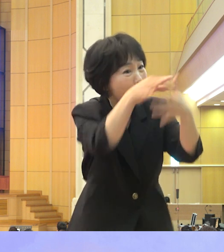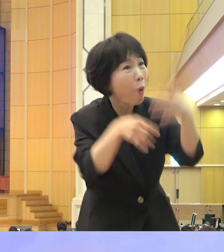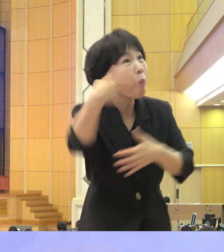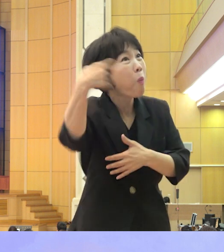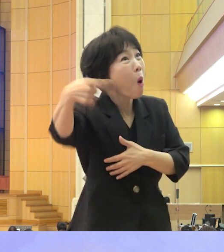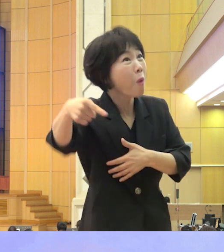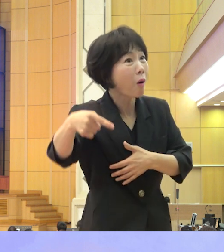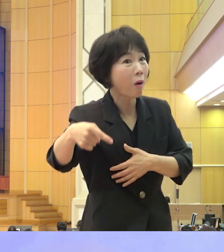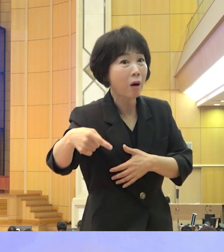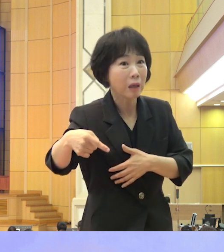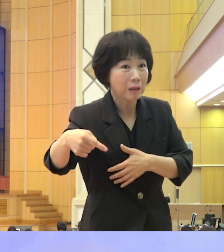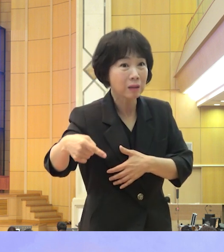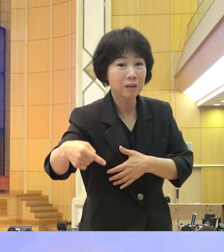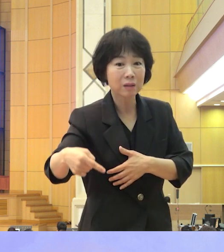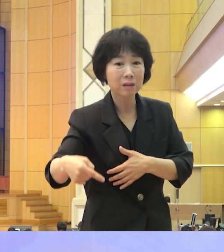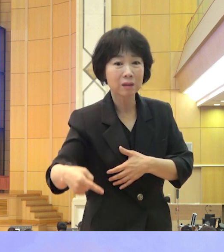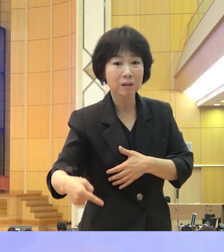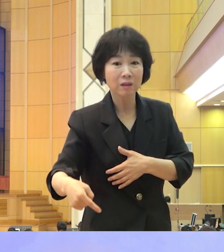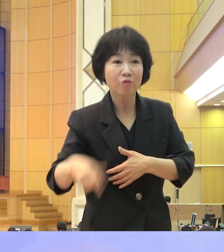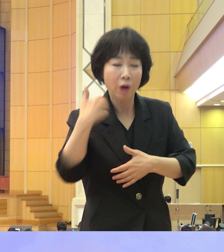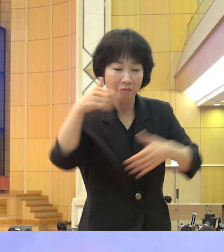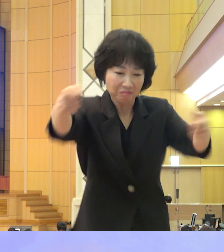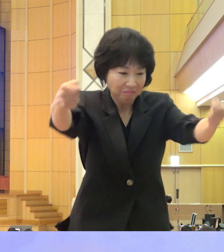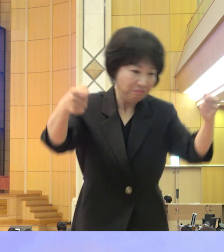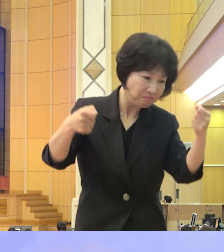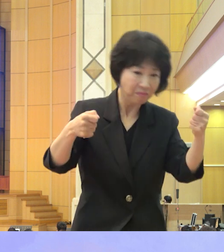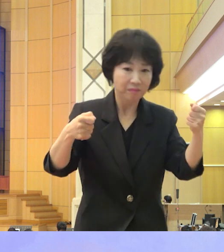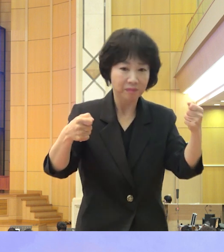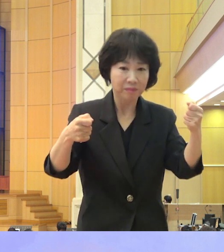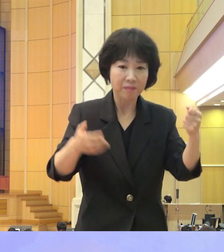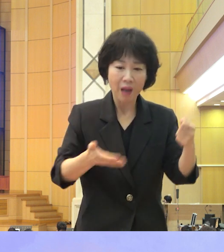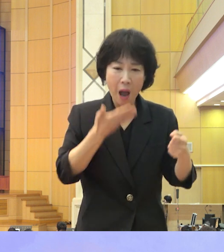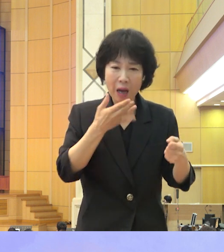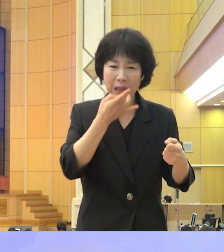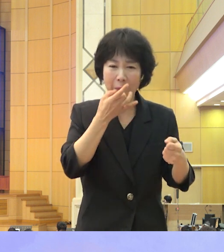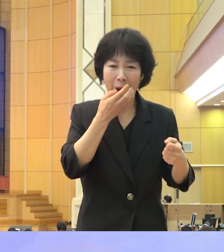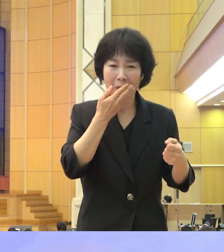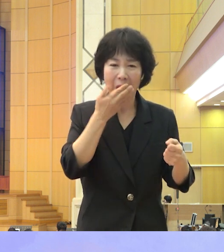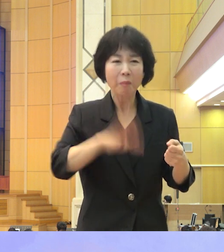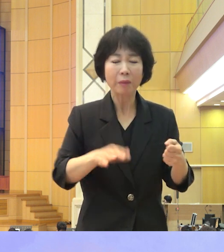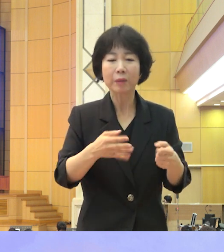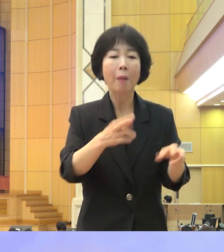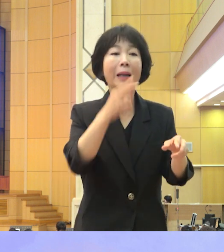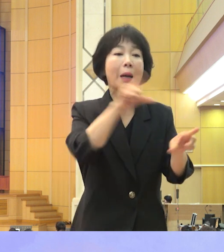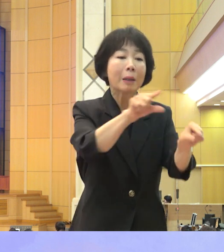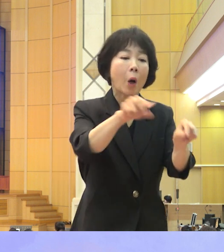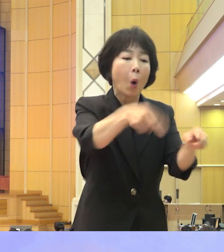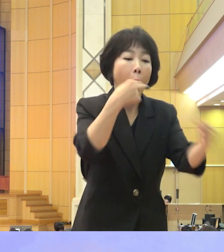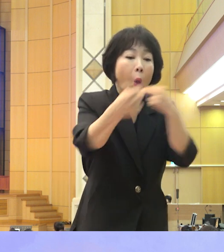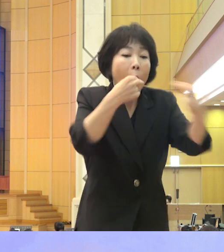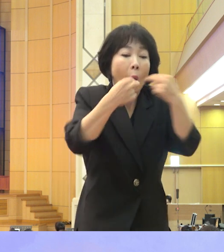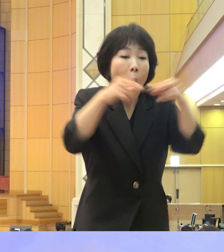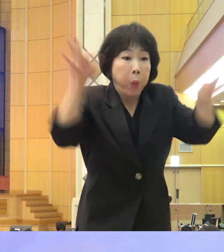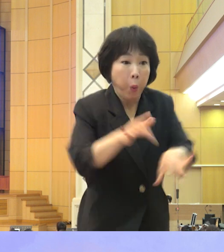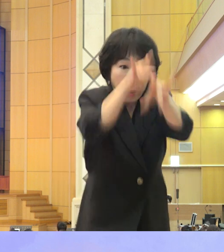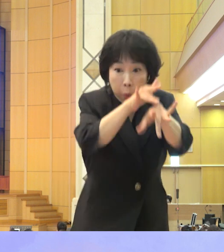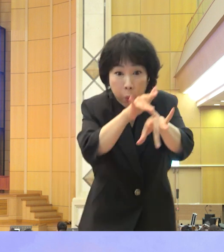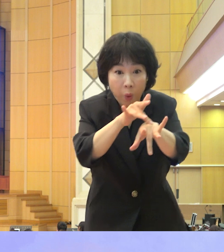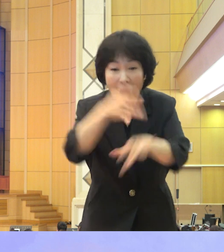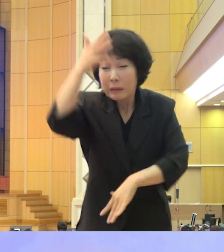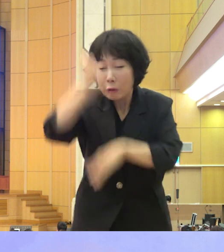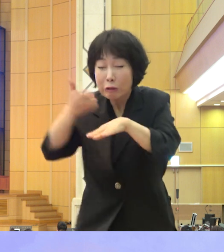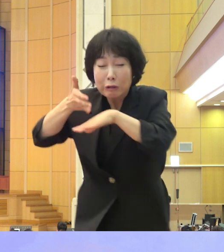보니까요, 밥 갖다 놓기 전에 반찬 차려놓으면 벌써 반찬 다 먹었어요. 그럼